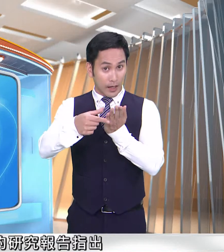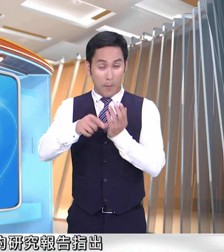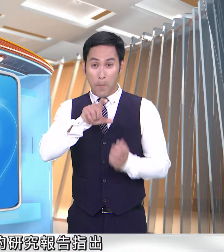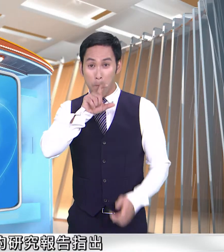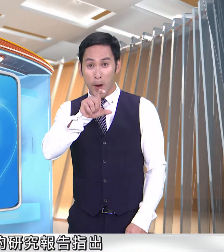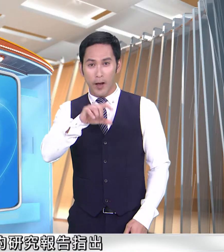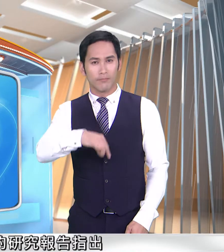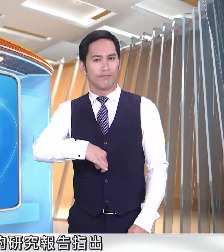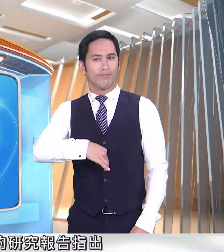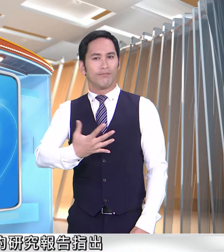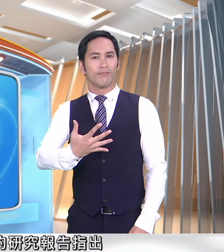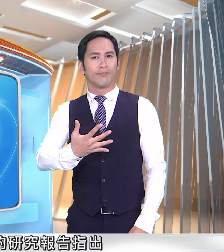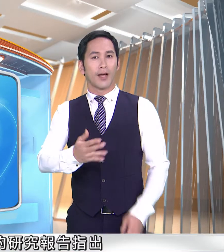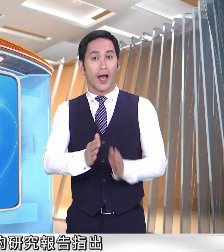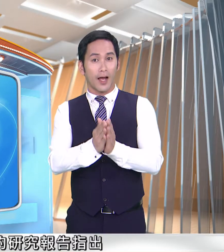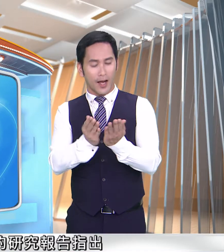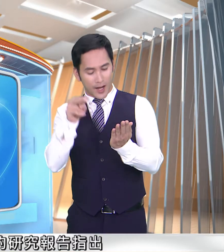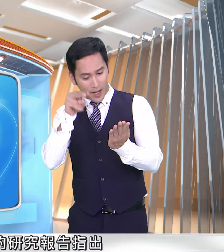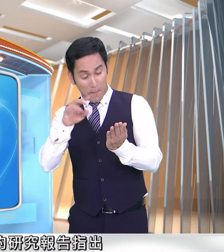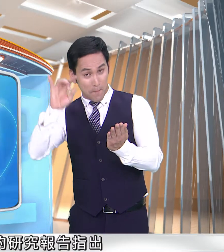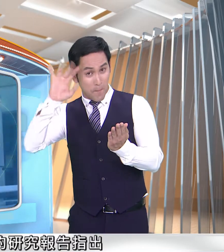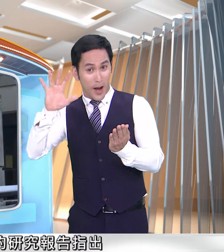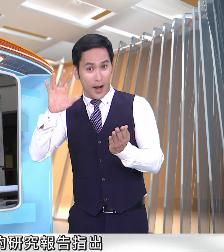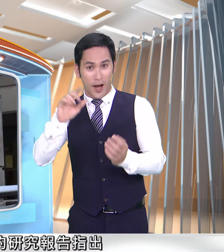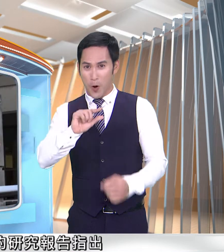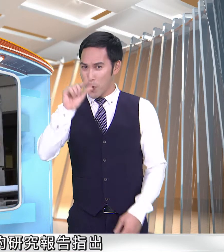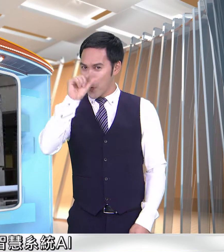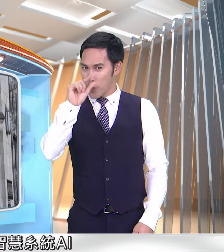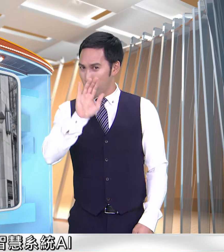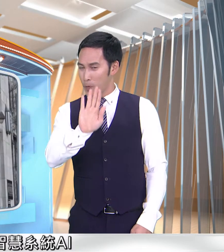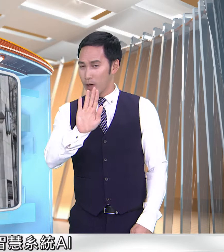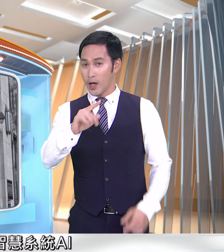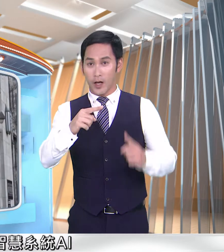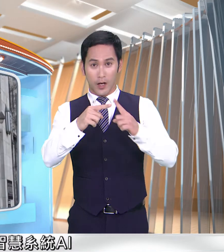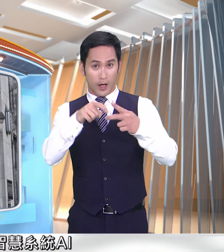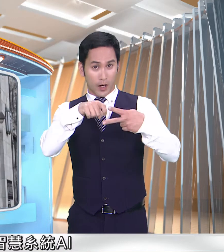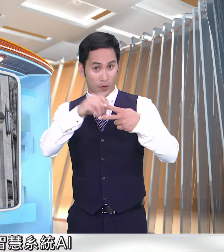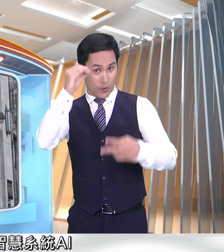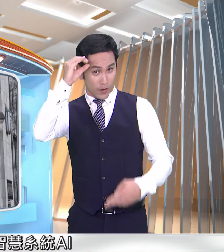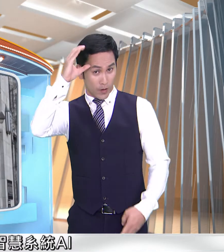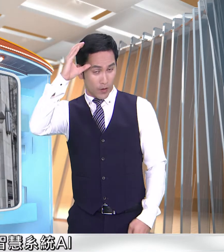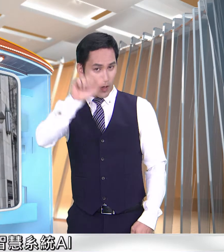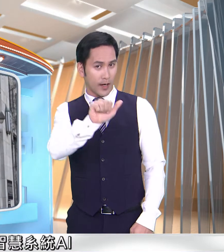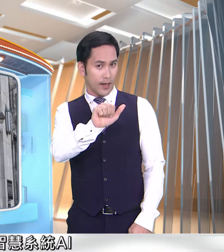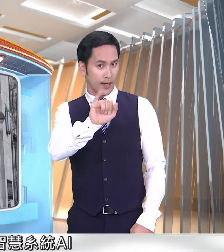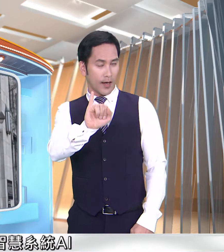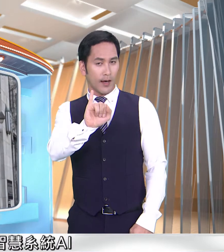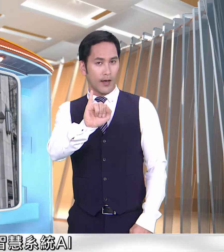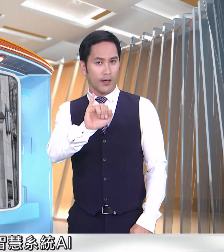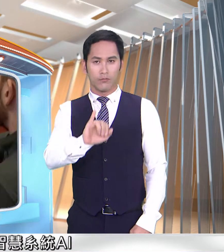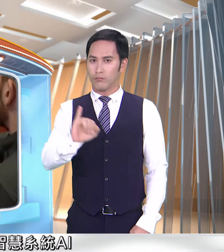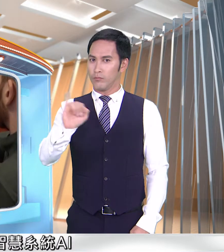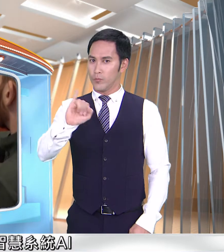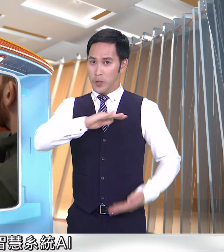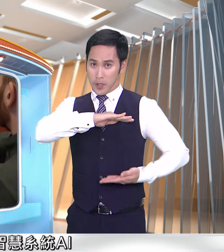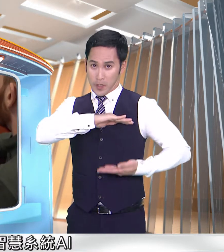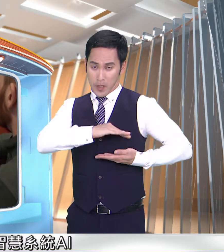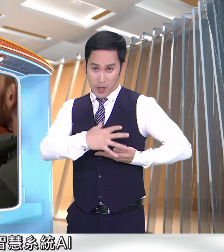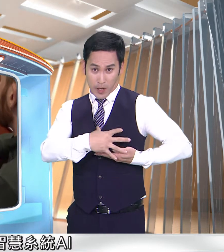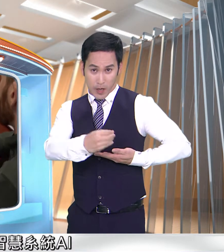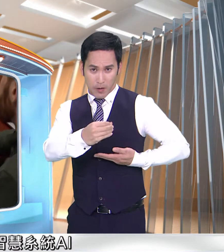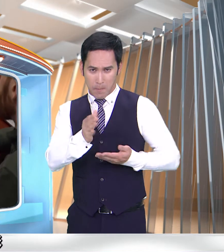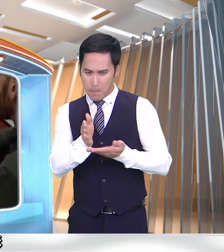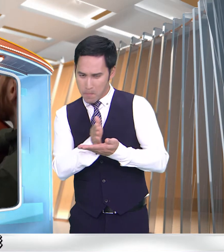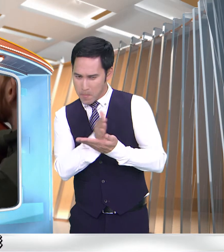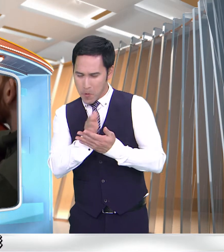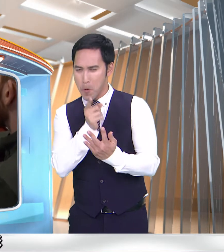刊登在《自然》期刊的研究报告指出，谷歌研发的人工智慧系统